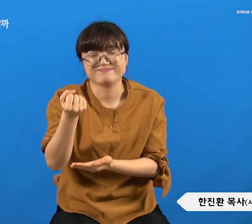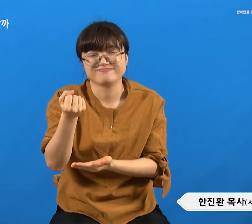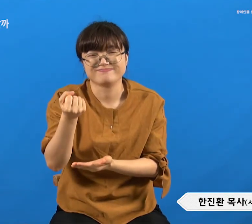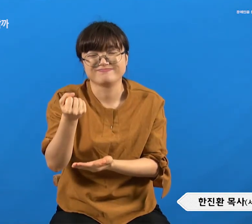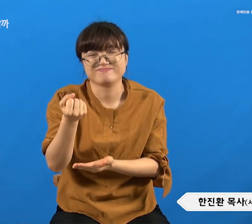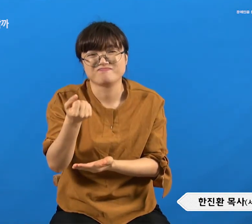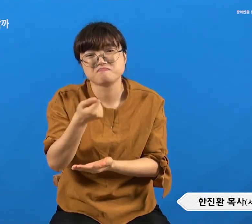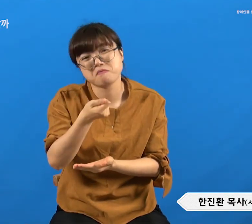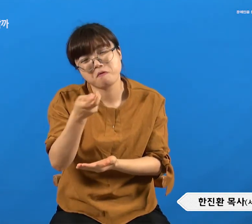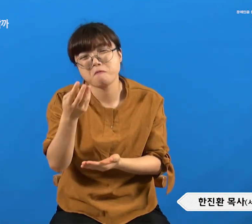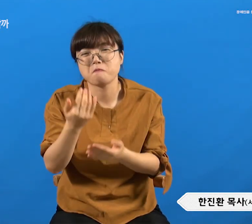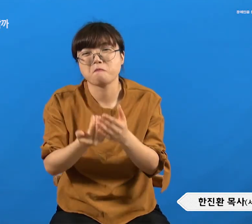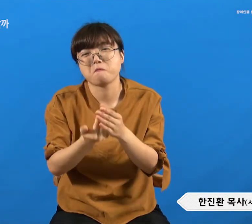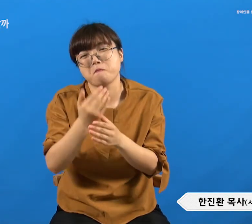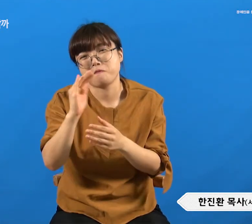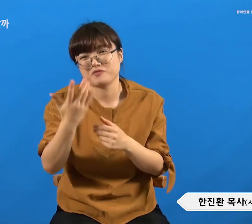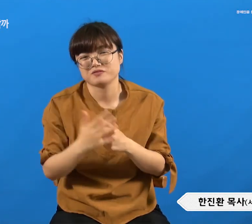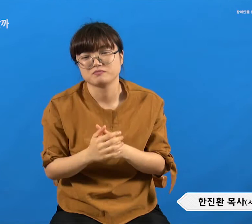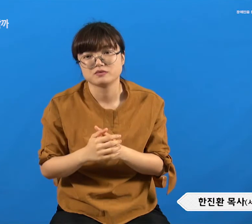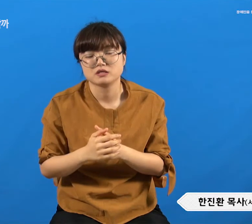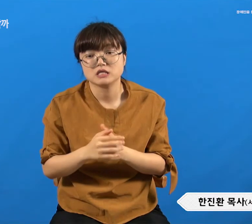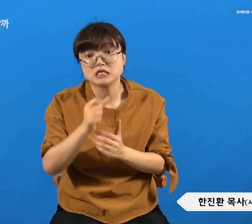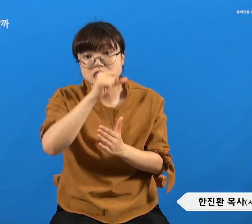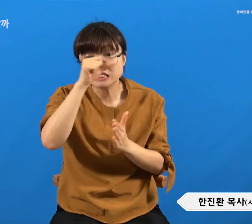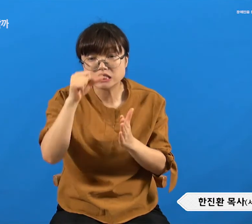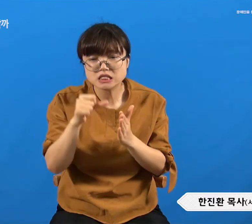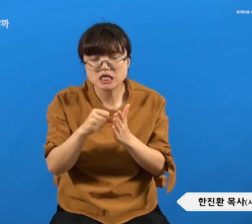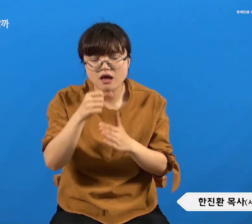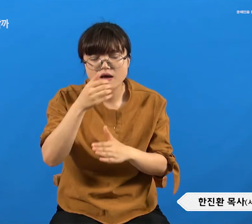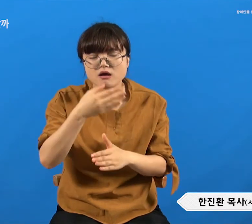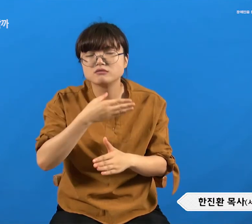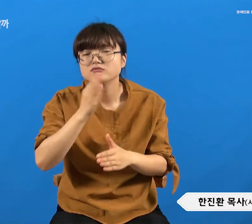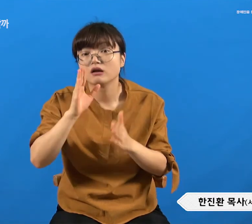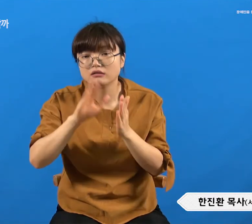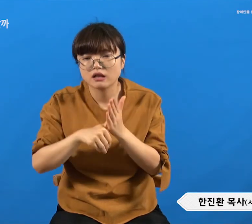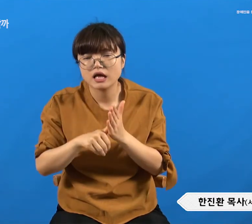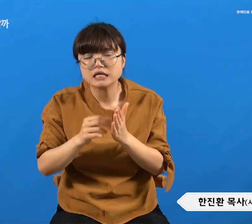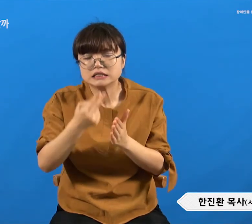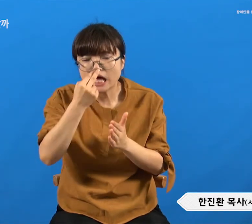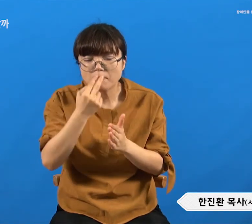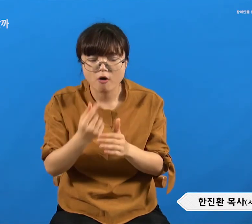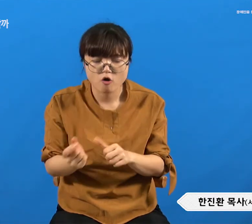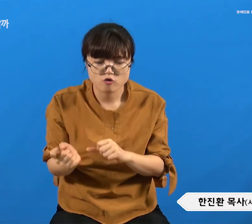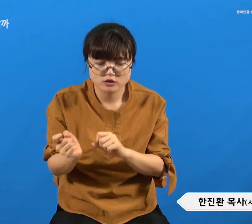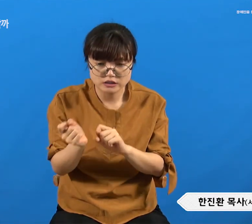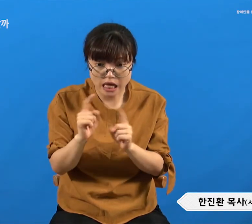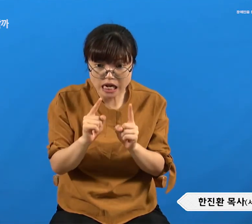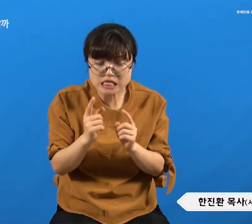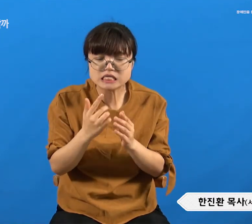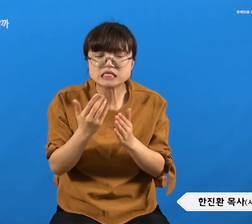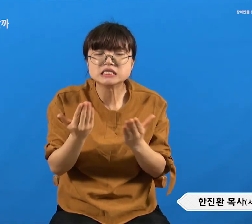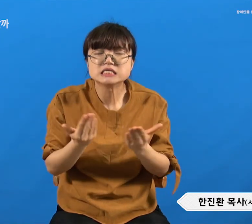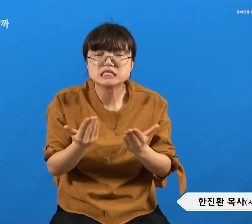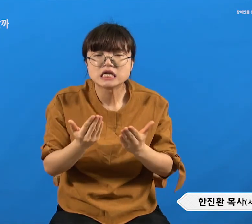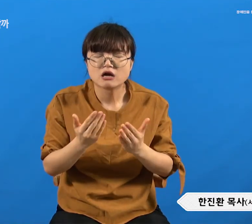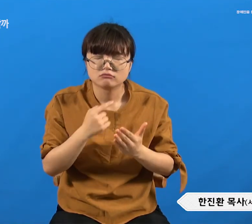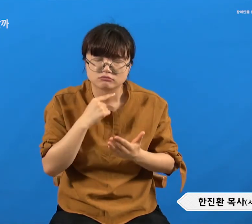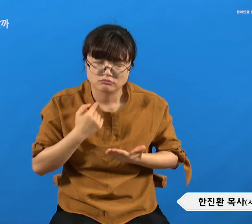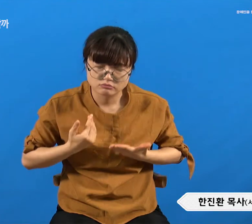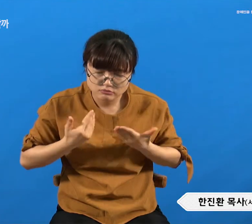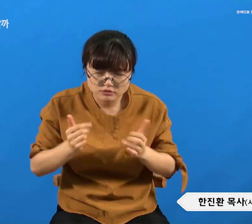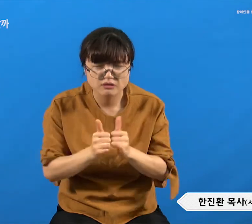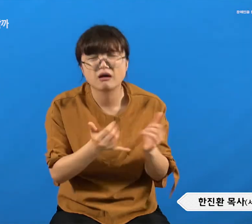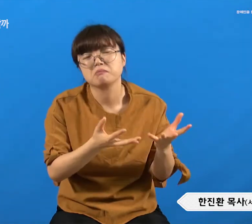우리 교회에 인생 후반부를 생명을 살리는 일에 헌신하고 전적으로 바치는 분들이